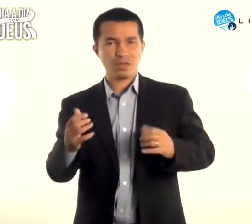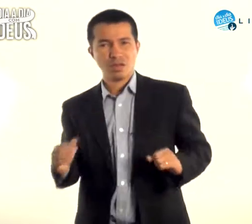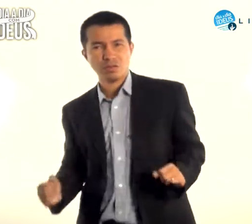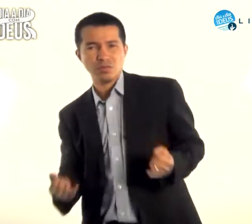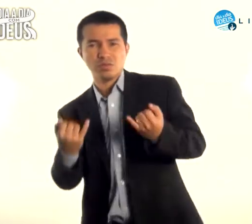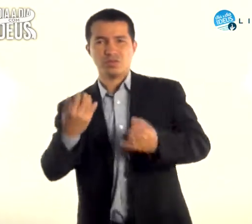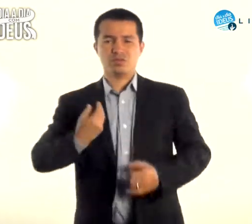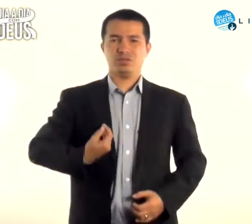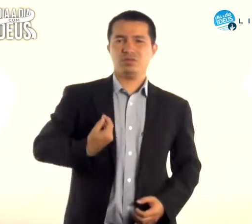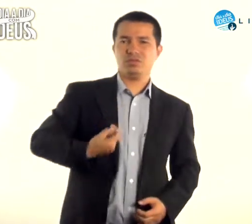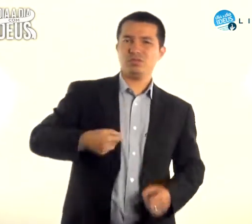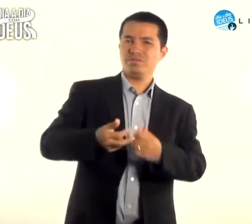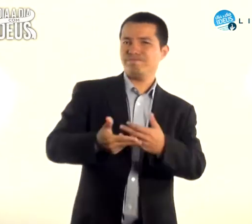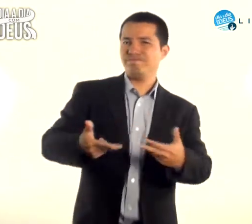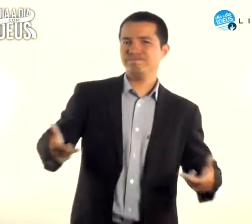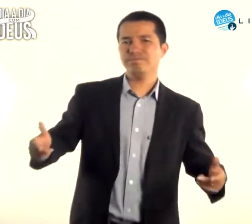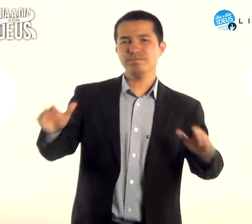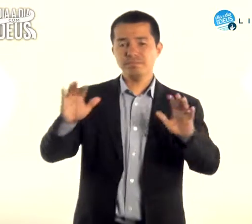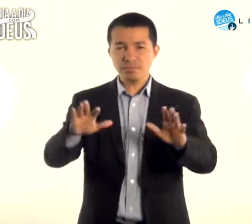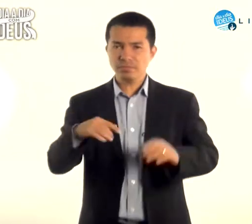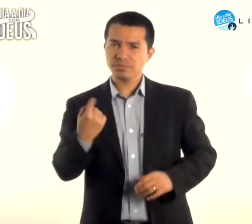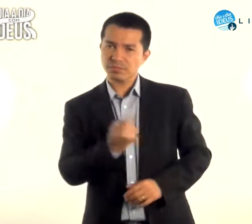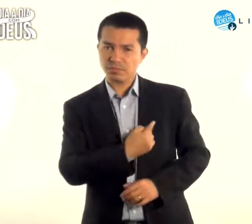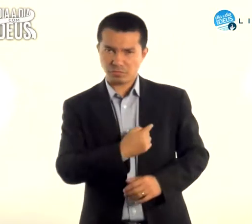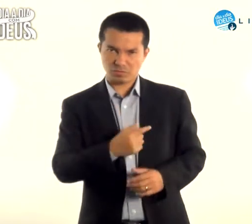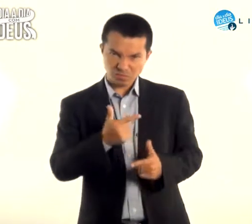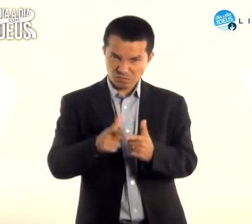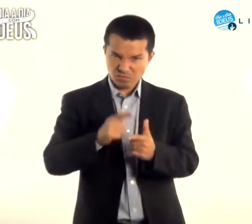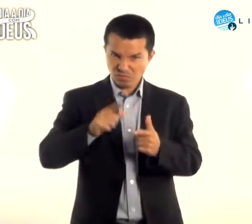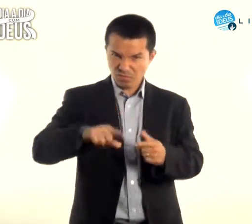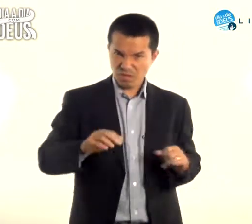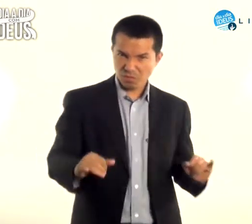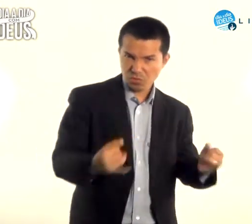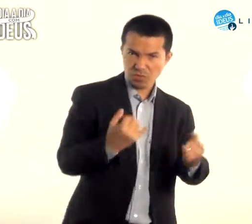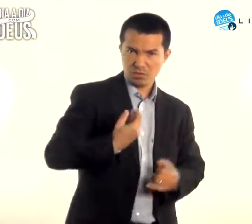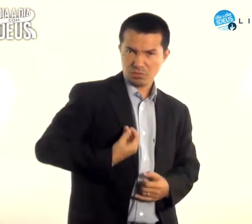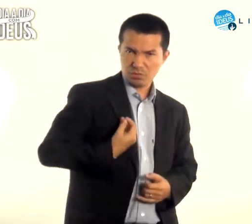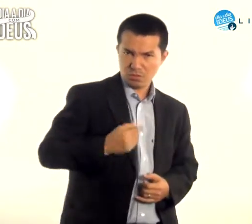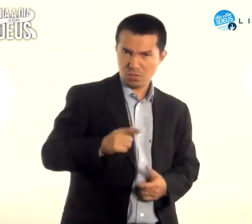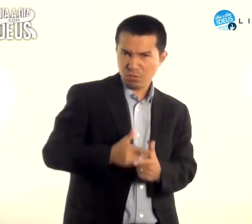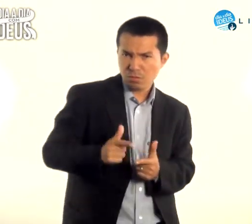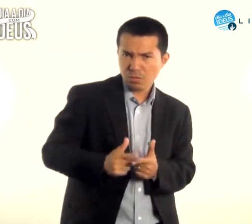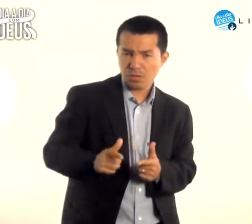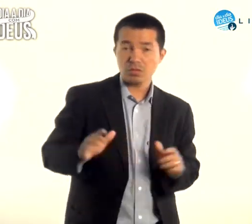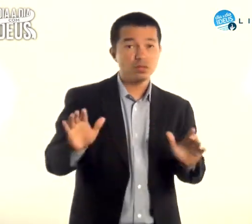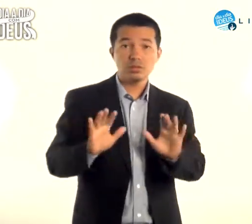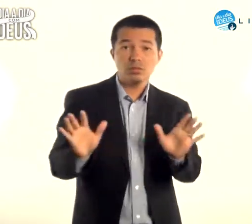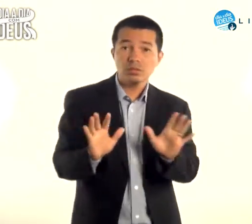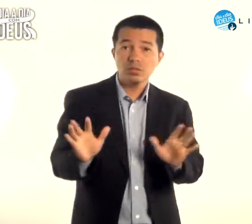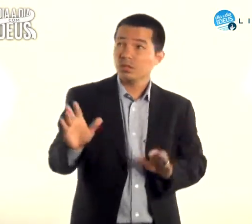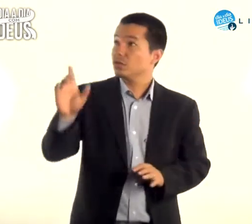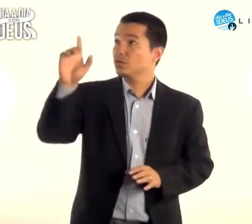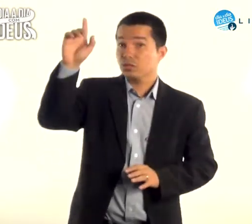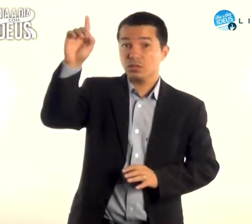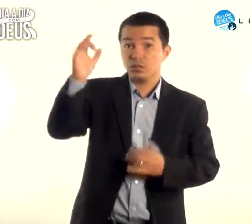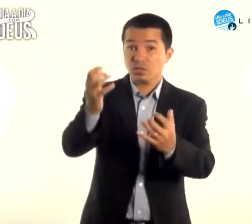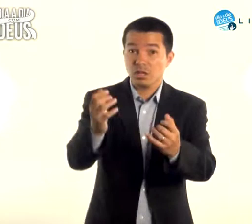O grande problema não é o querer curtir a vida, porque Deus te criou para ter prazer, com a